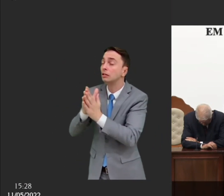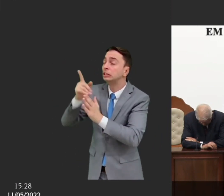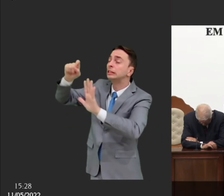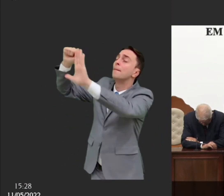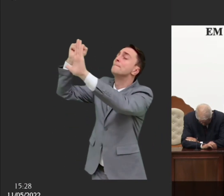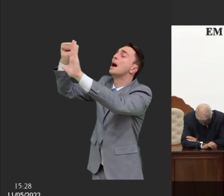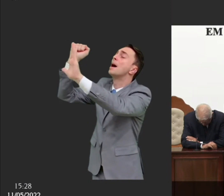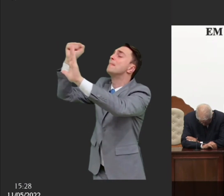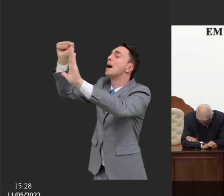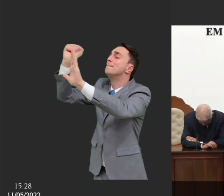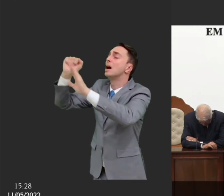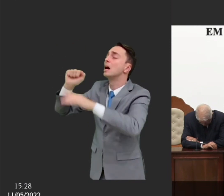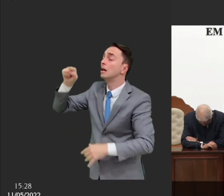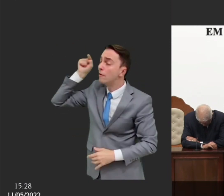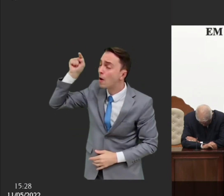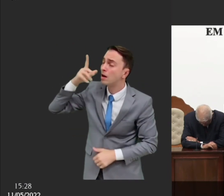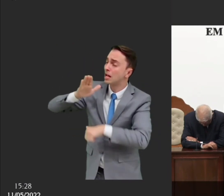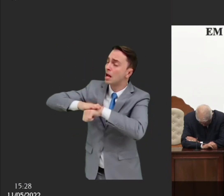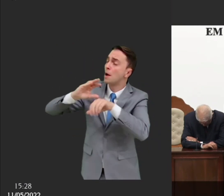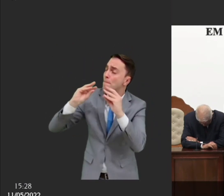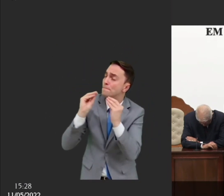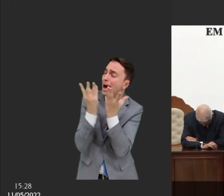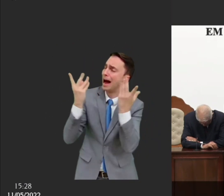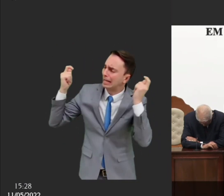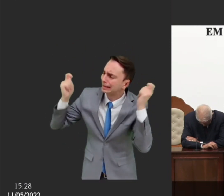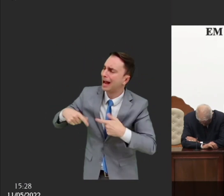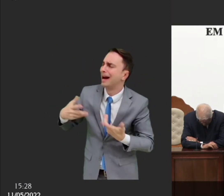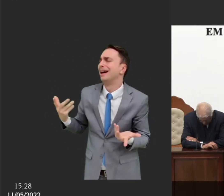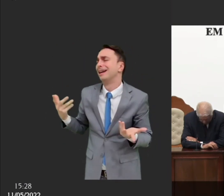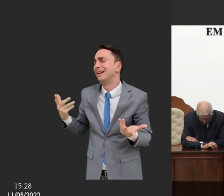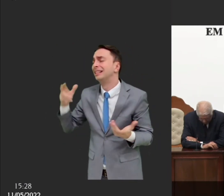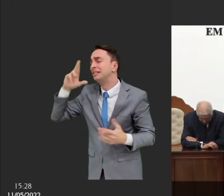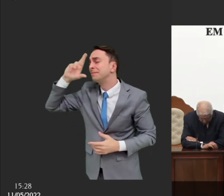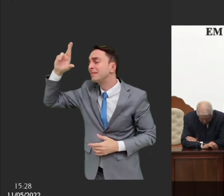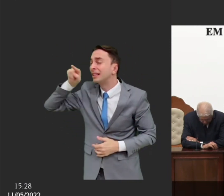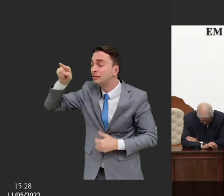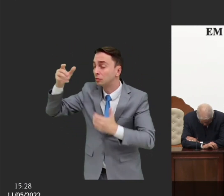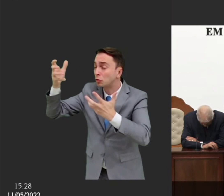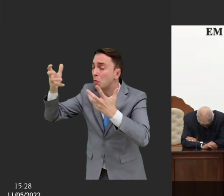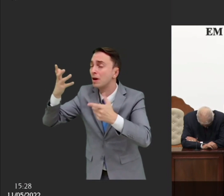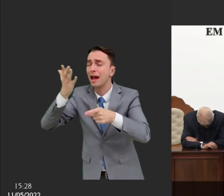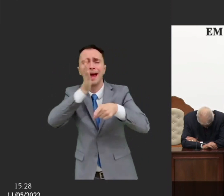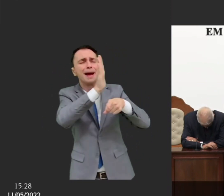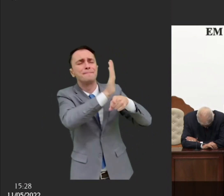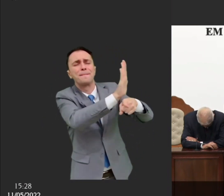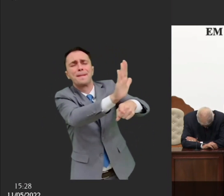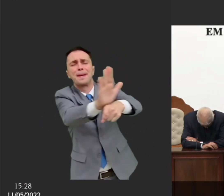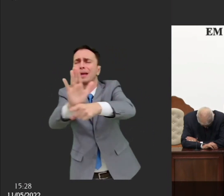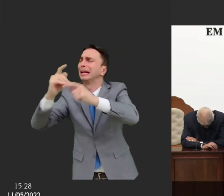ó Senhor, neste momento que já estamos orando, tu já pode estar operando. Aleluia. Glória ao teu